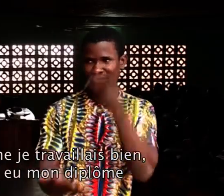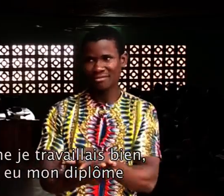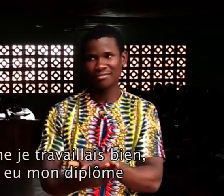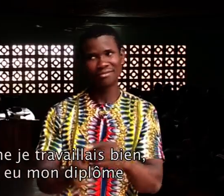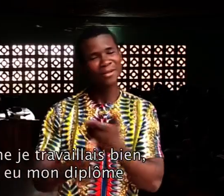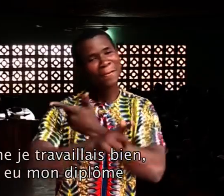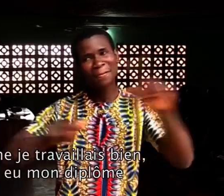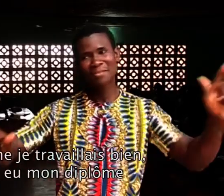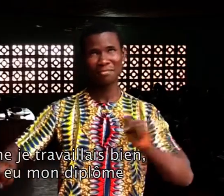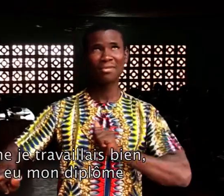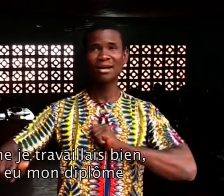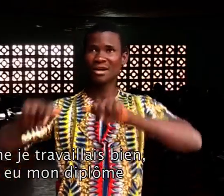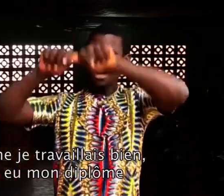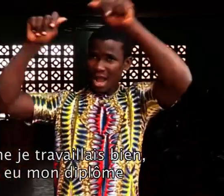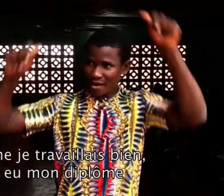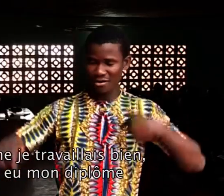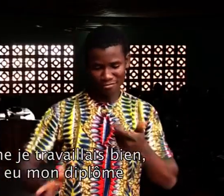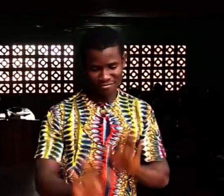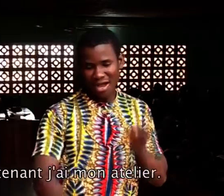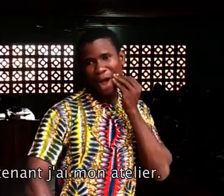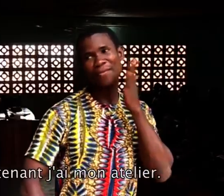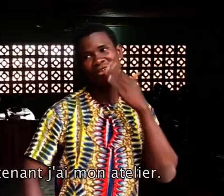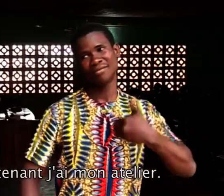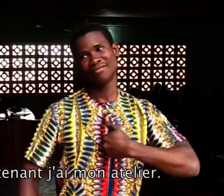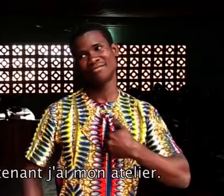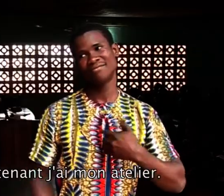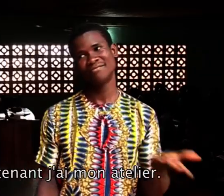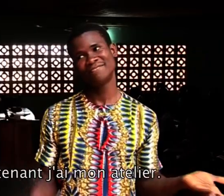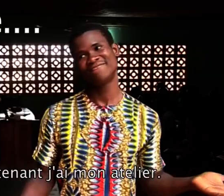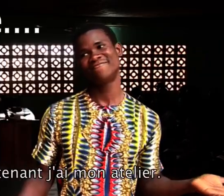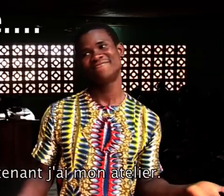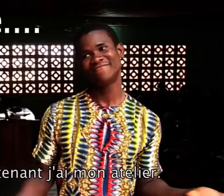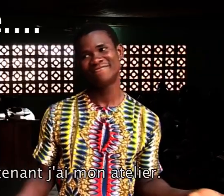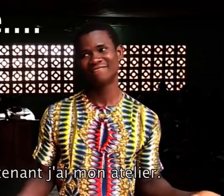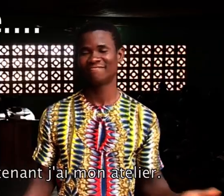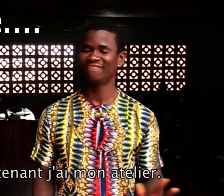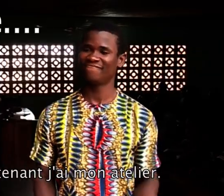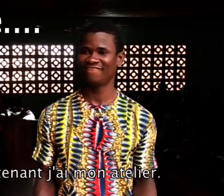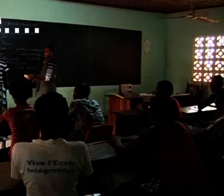Comme je savais bien faire mon travail, je suis venu ici, et j'ai eu mon diplôme, maintenant j'ai mon atelier.